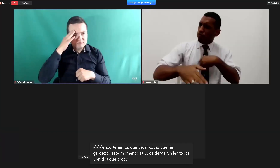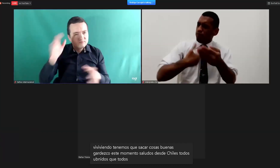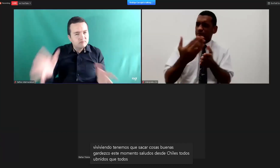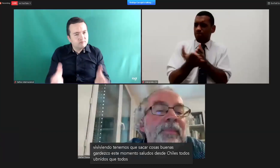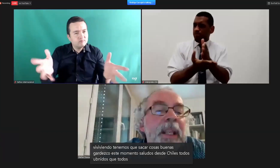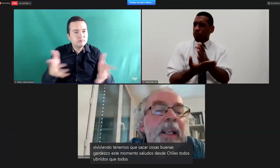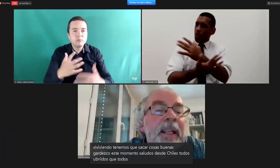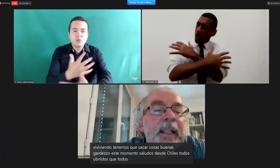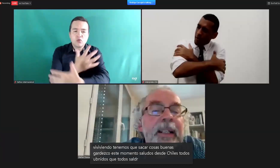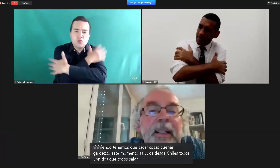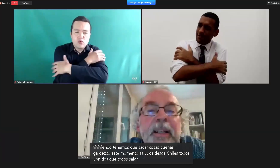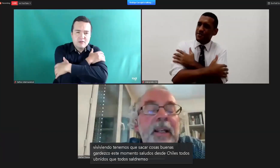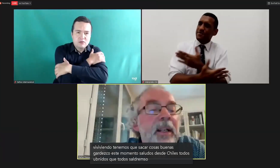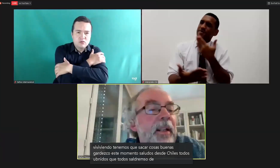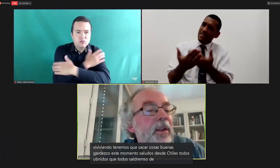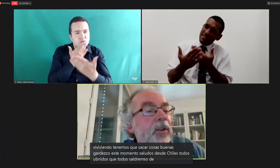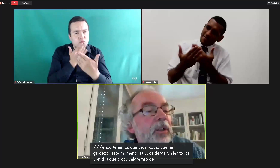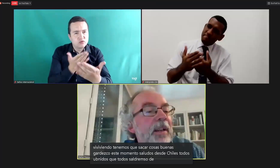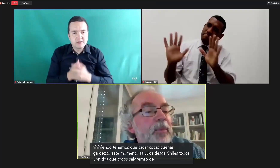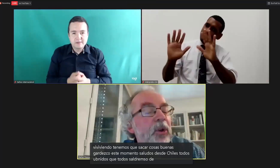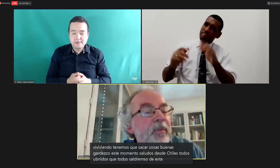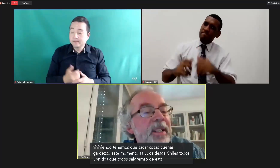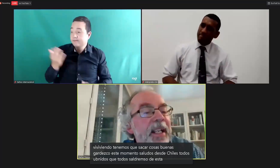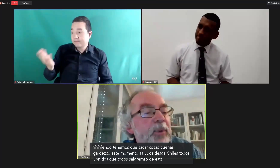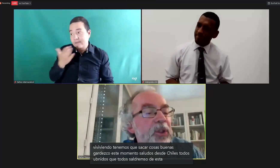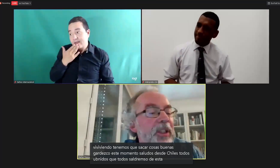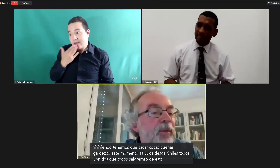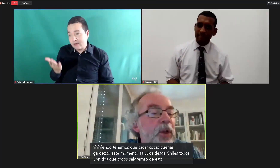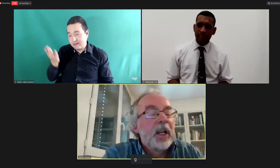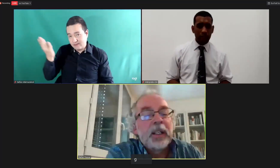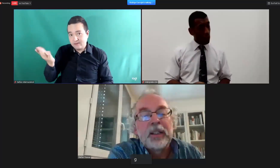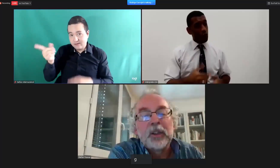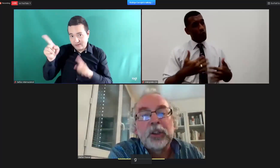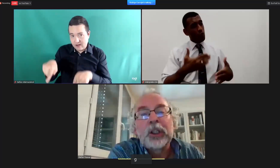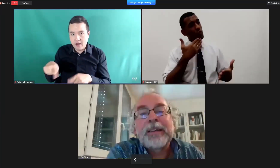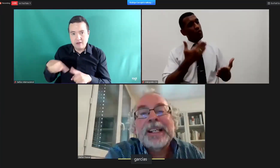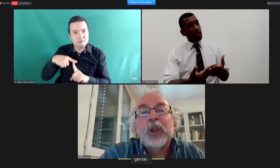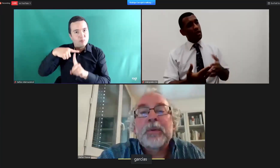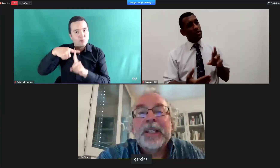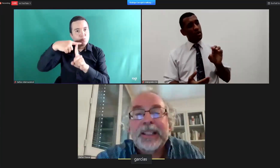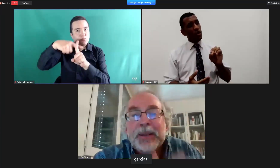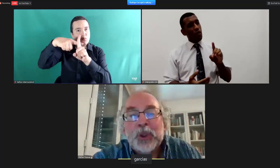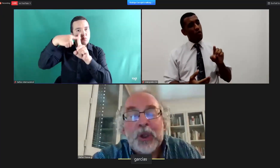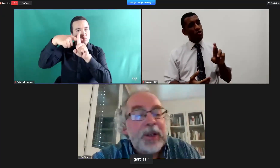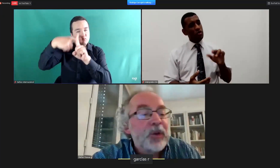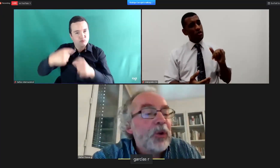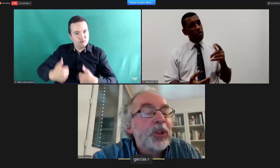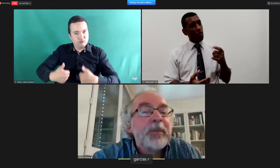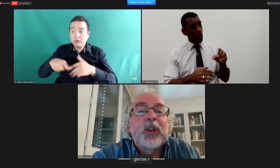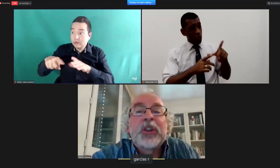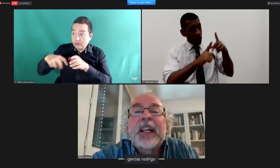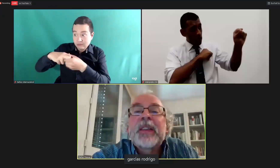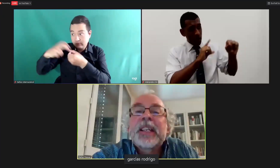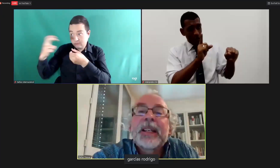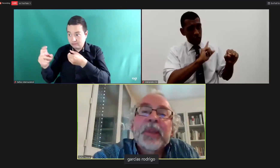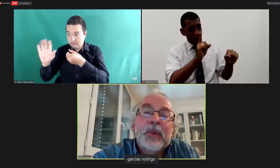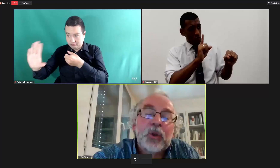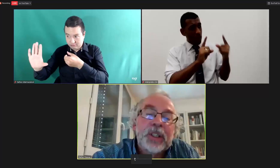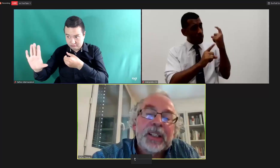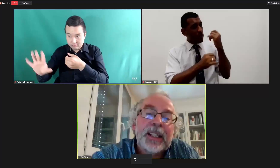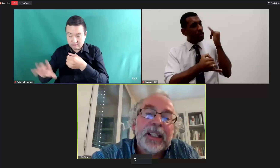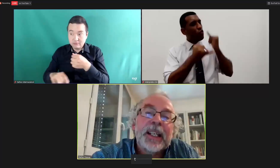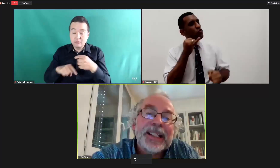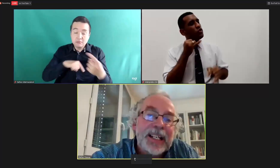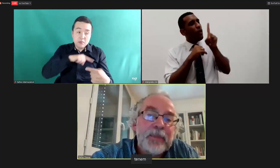muchas gracias. Gracias Rodrigo también por los mensajes positivos. No te vayas todavía, tenemos todavía una última ronda